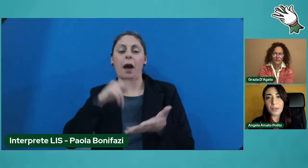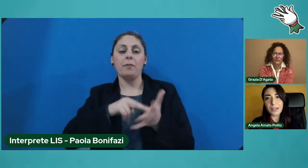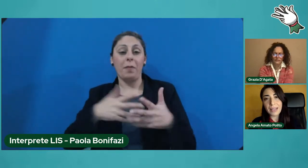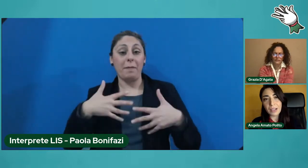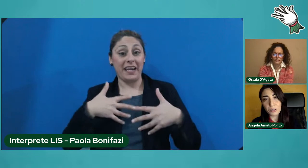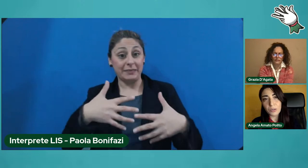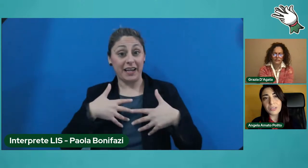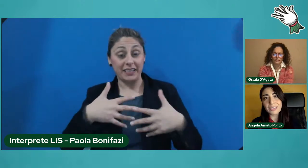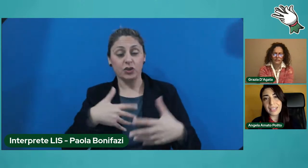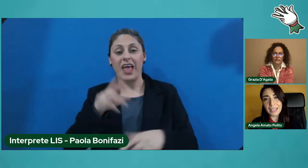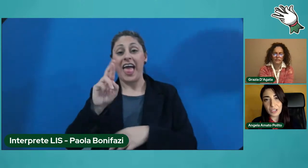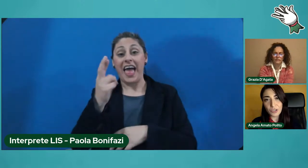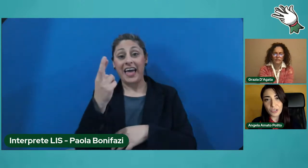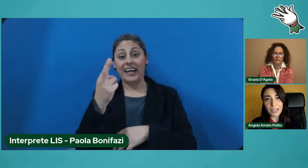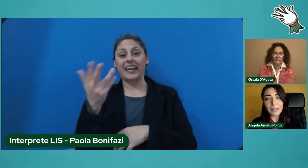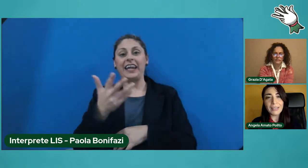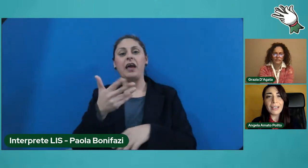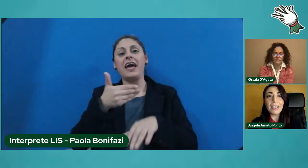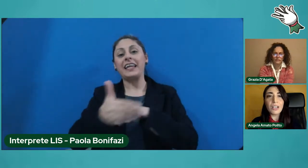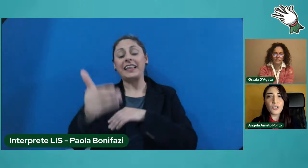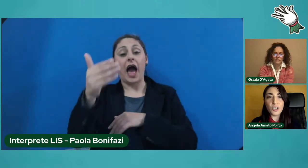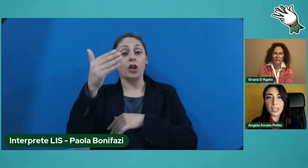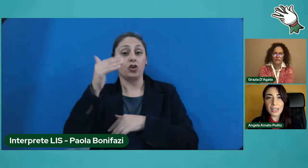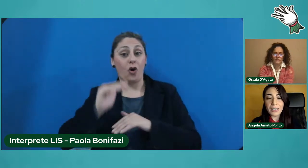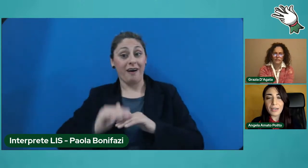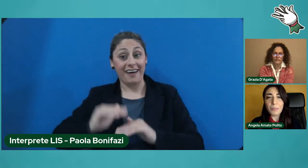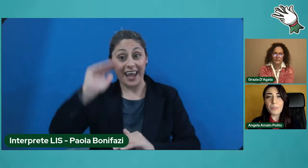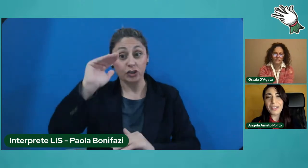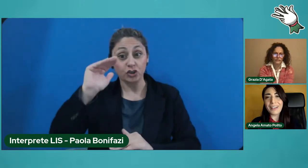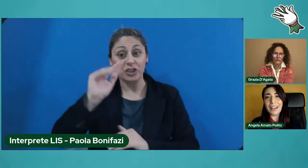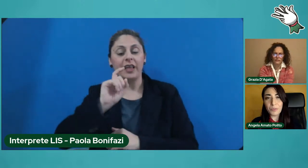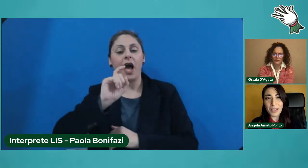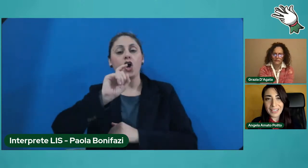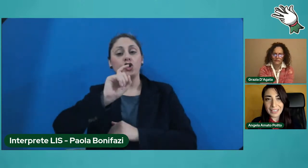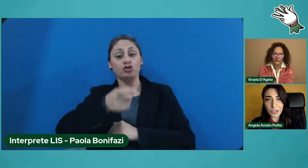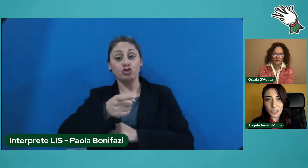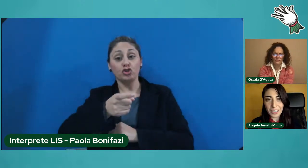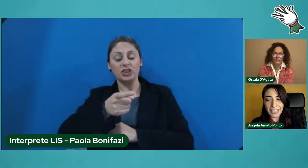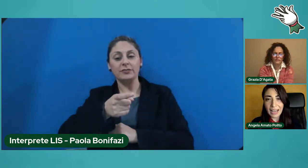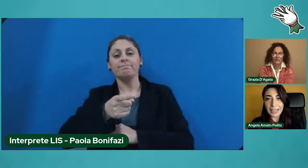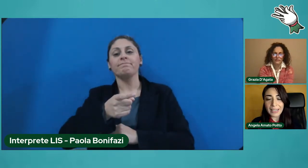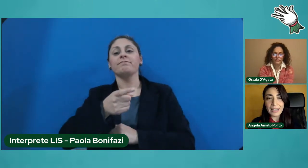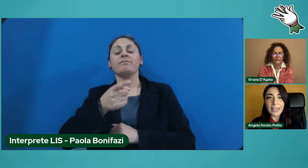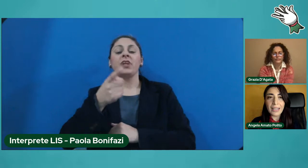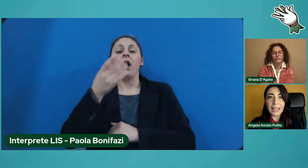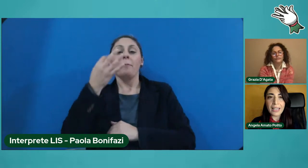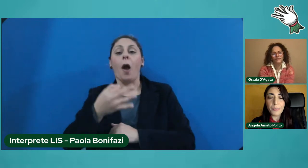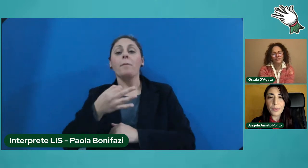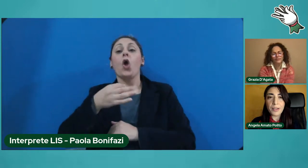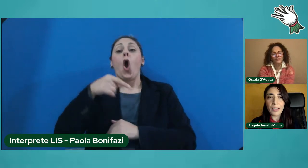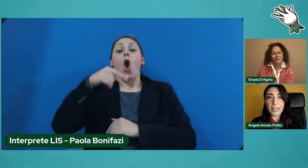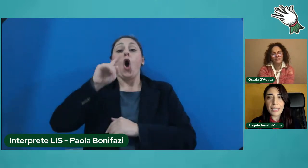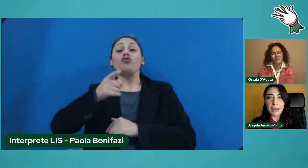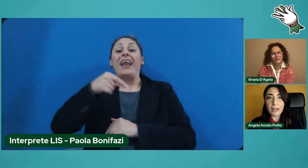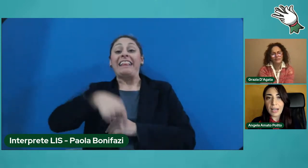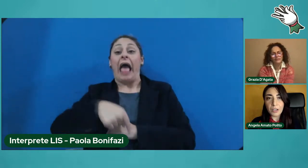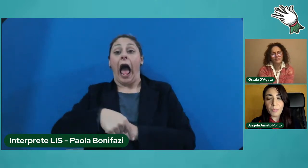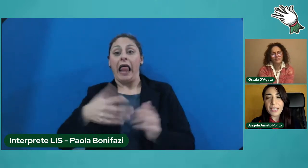per ritardo della crescita, G per anomalie dei genitali. E I per ear